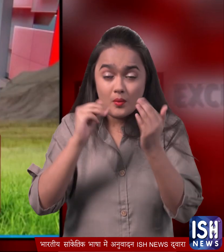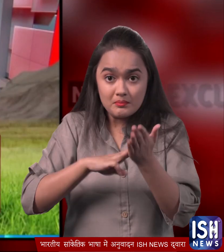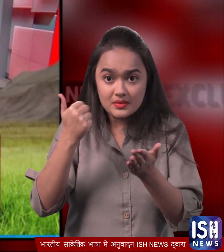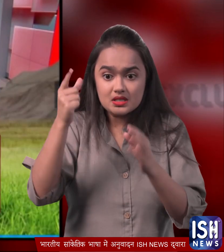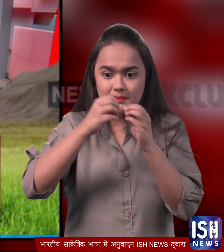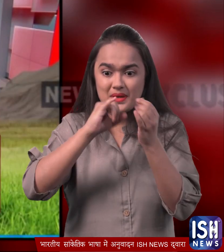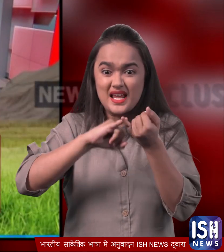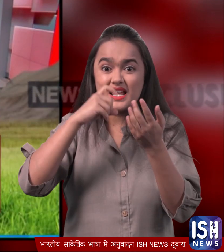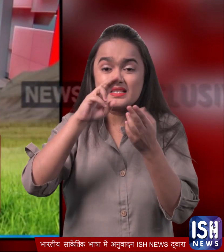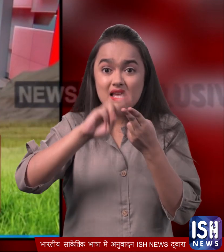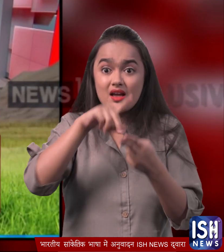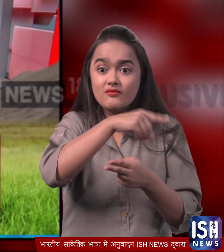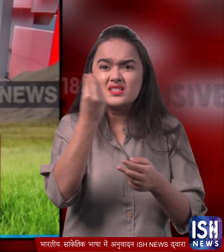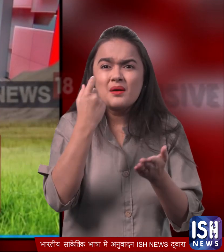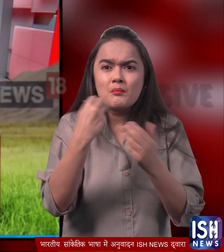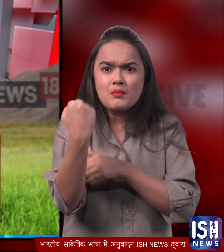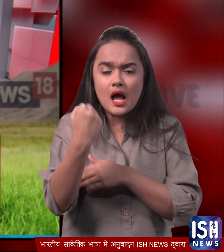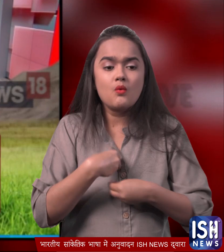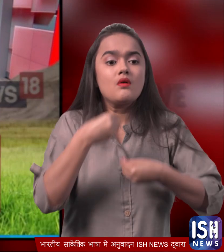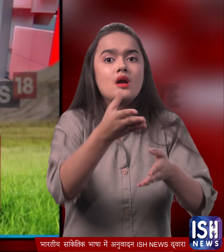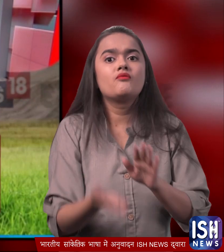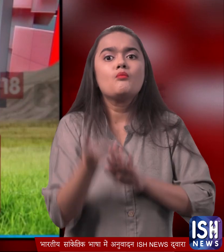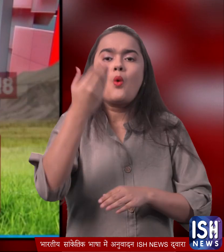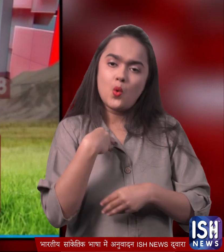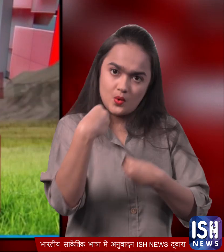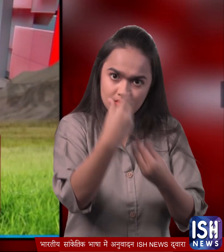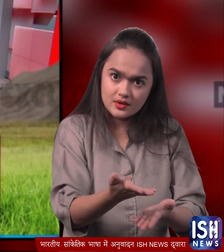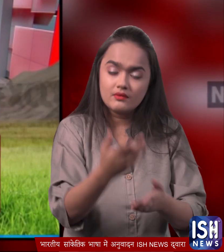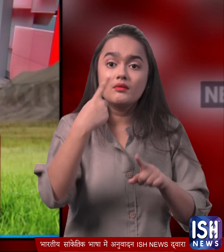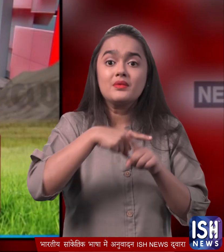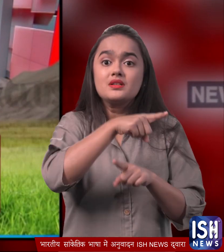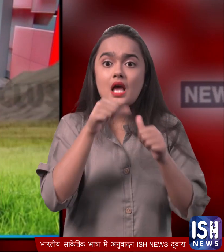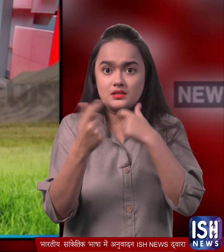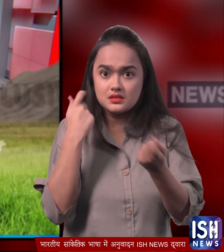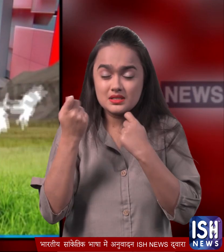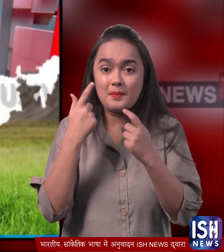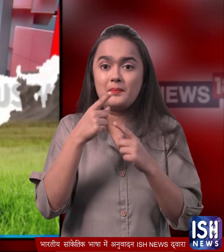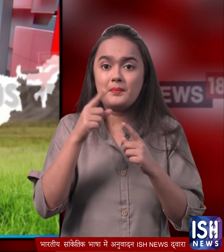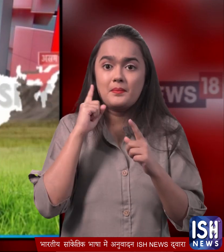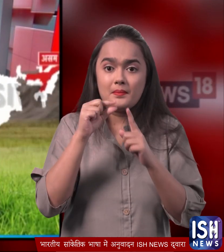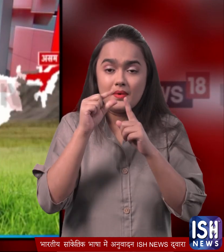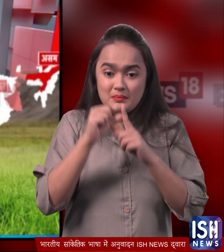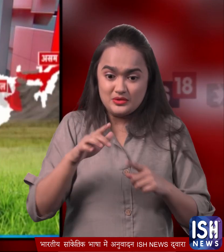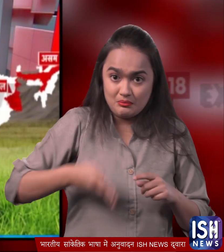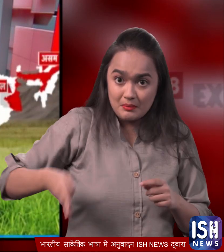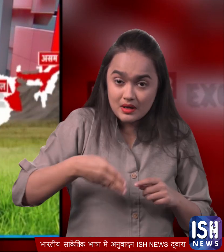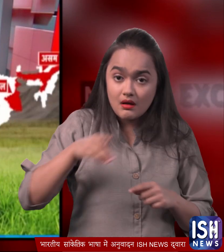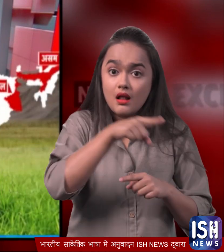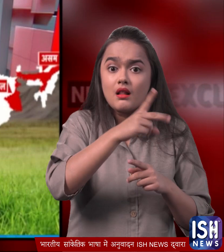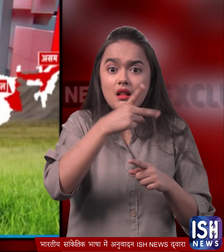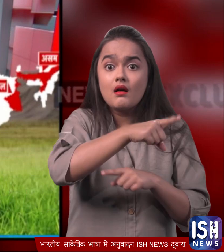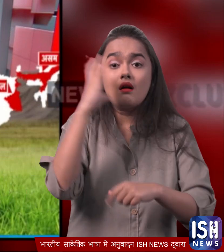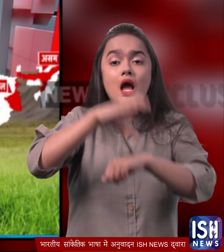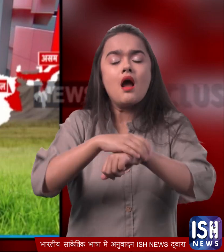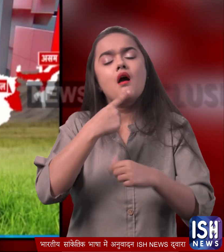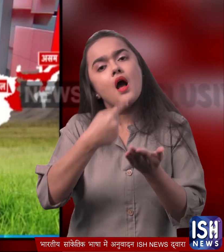11 अक्टूबर को बीएसएफ का अधिकार क्षेत्र बढ़ाने से जुड़ा आदेश जारी किया था, जिसके बाद उसको असम, पश्चिम बंगाल और पंजाब में तलाशी और